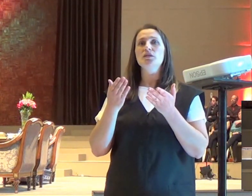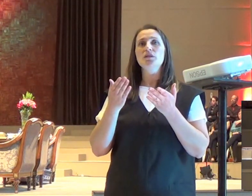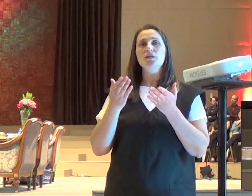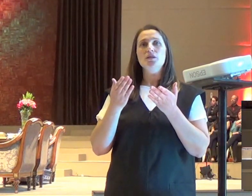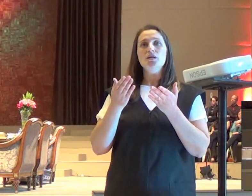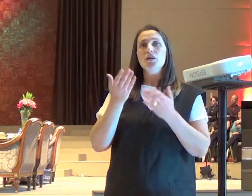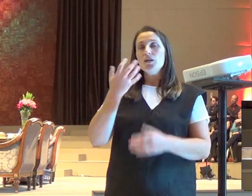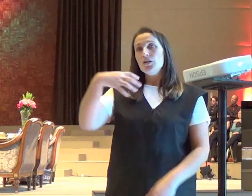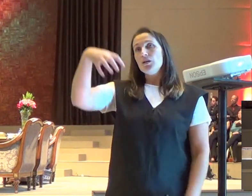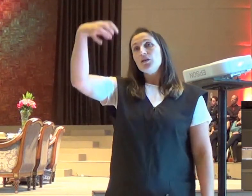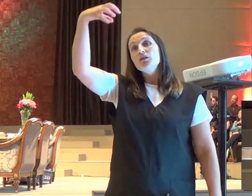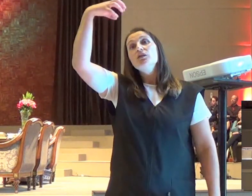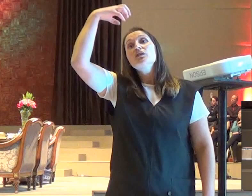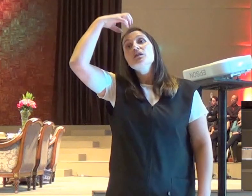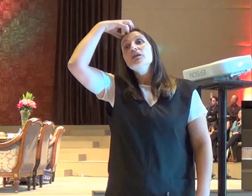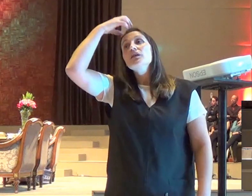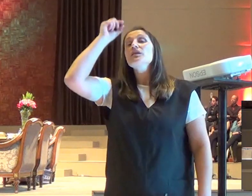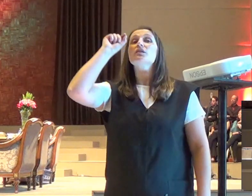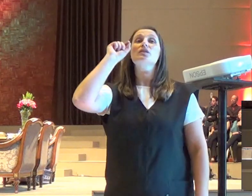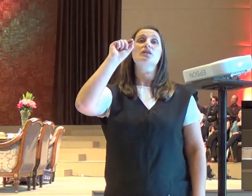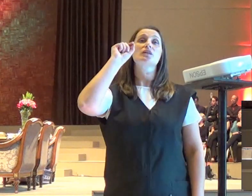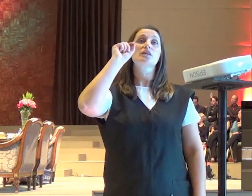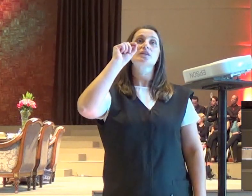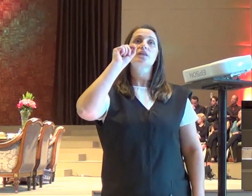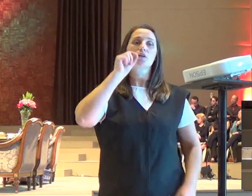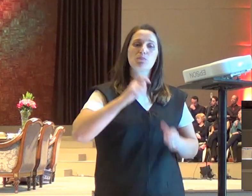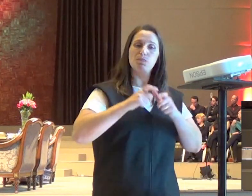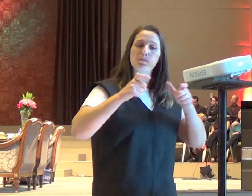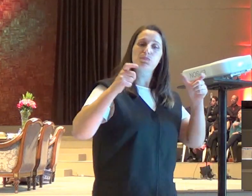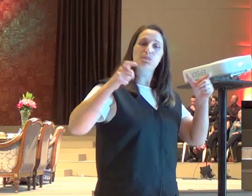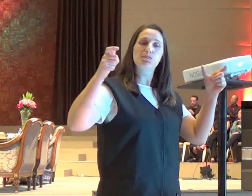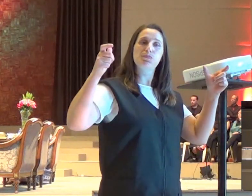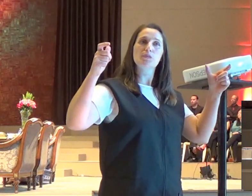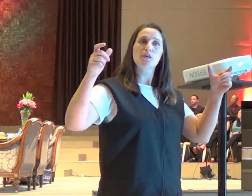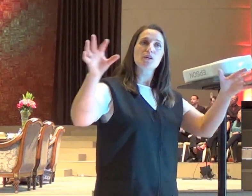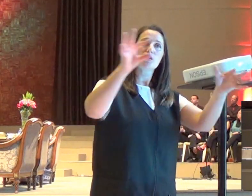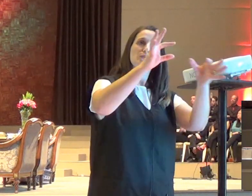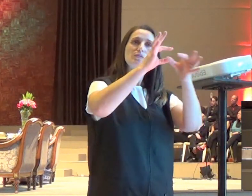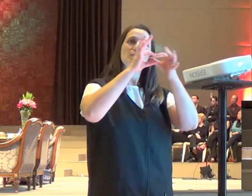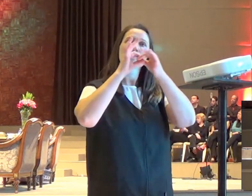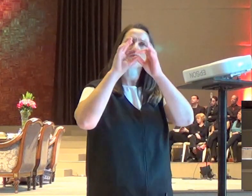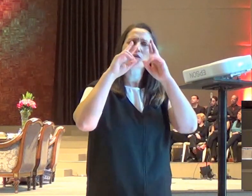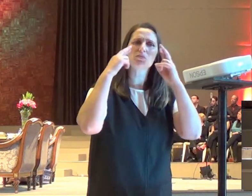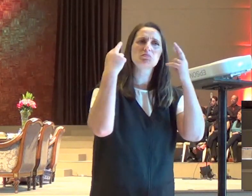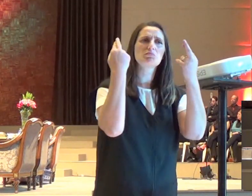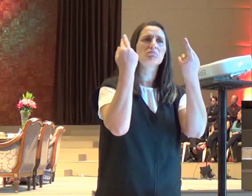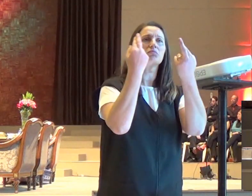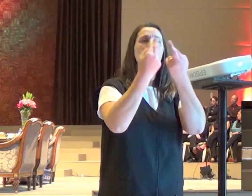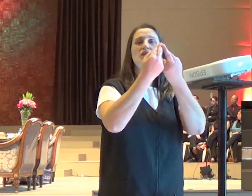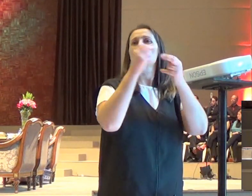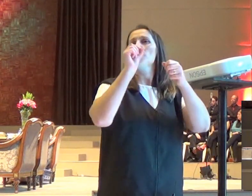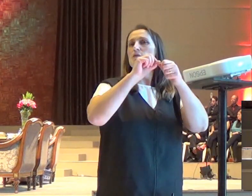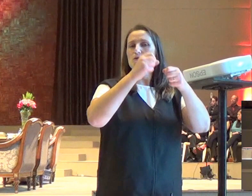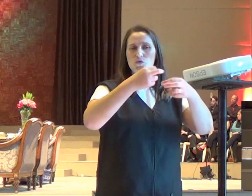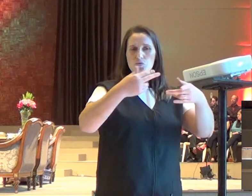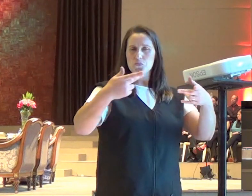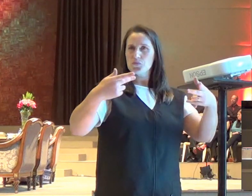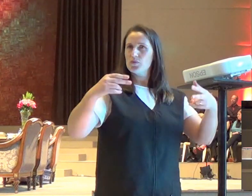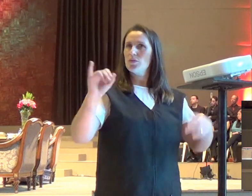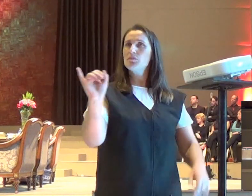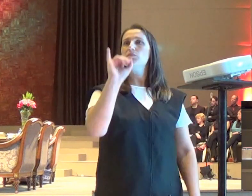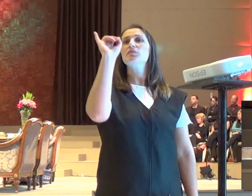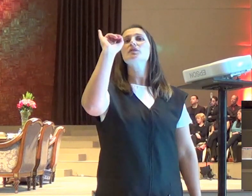o rei que expandiu as fronteiras, unificou o reino, fez tanta coisa preciosa, mas olha,